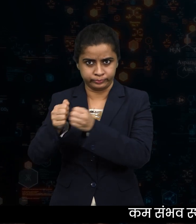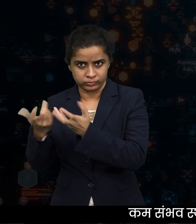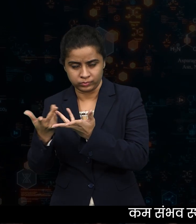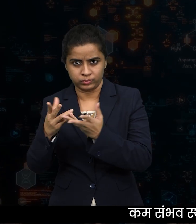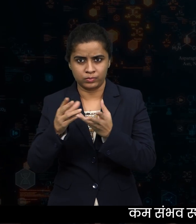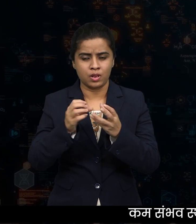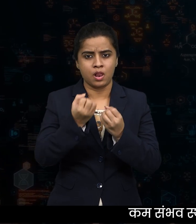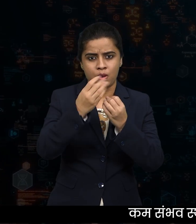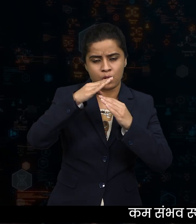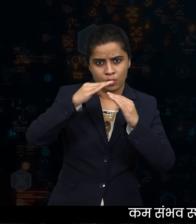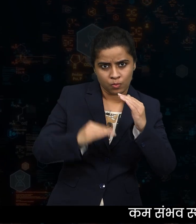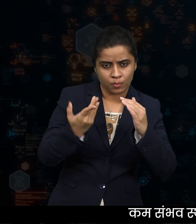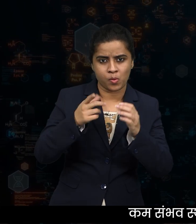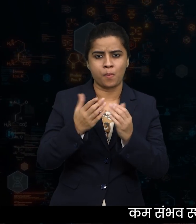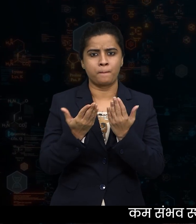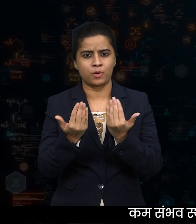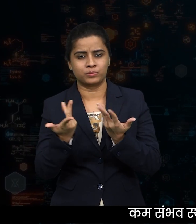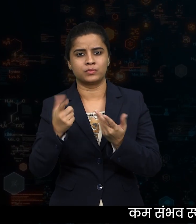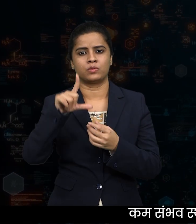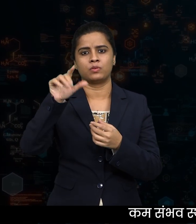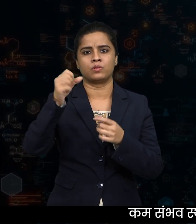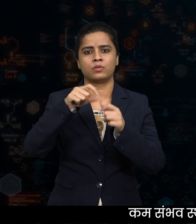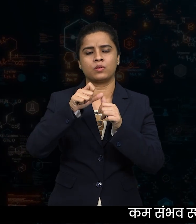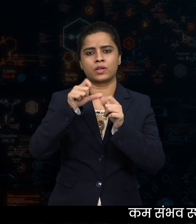स्थान निर्धारक संख्या होती है।